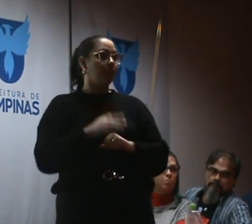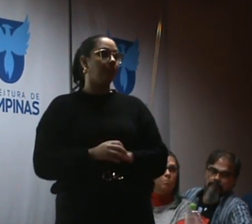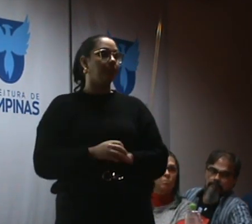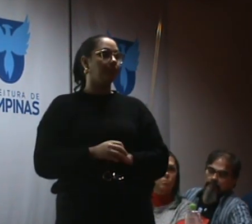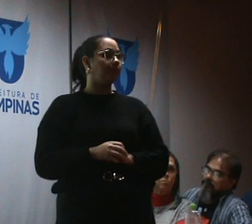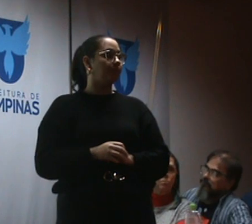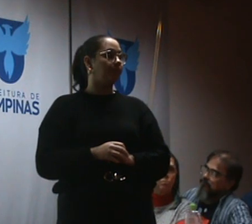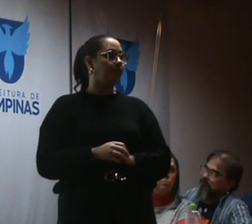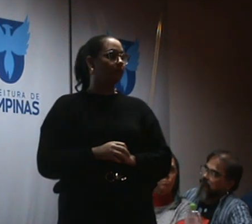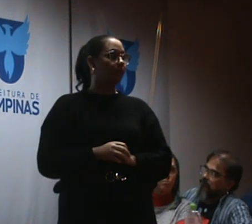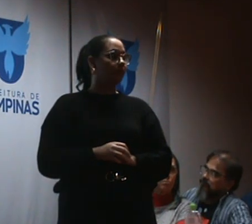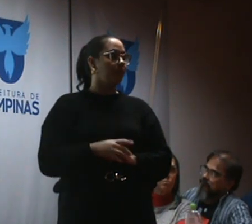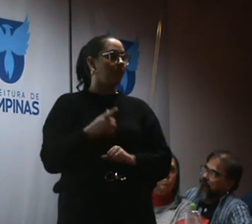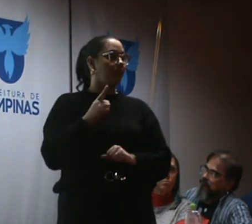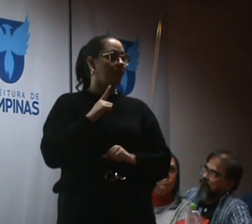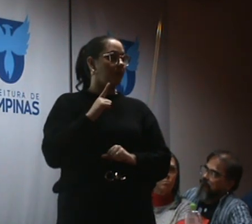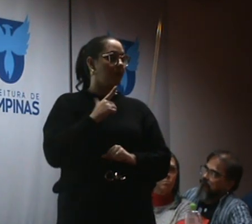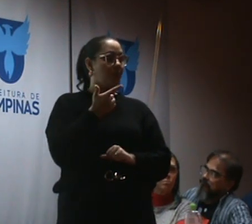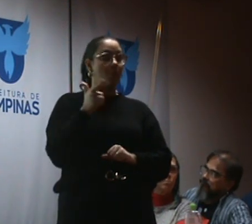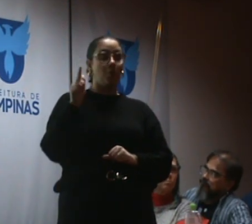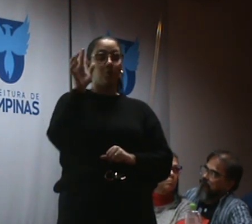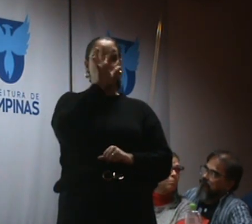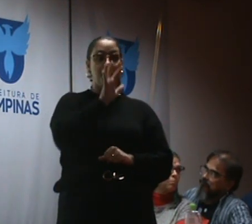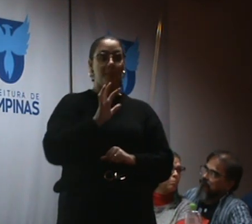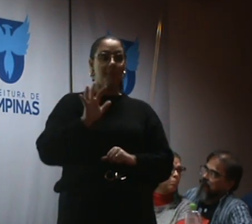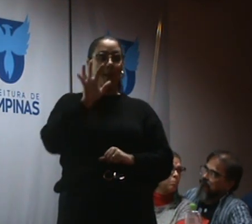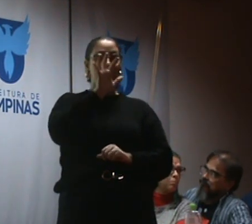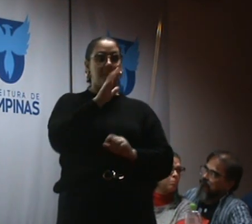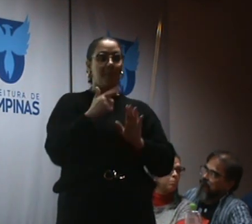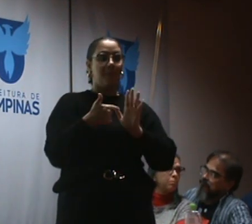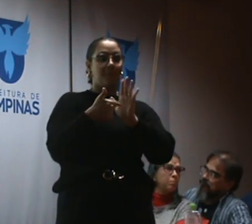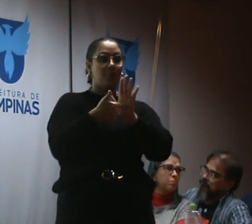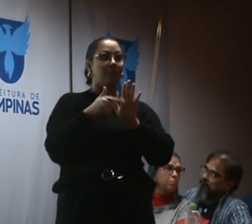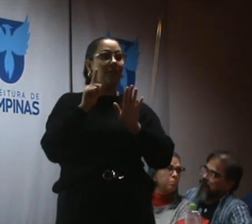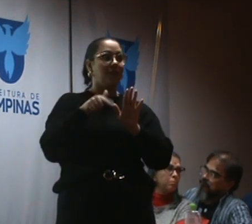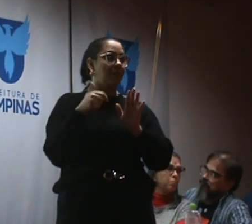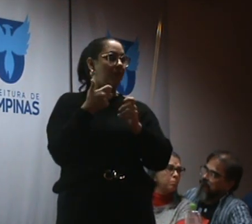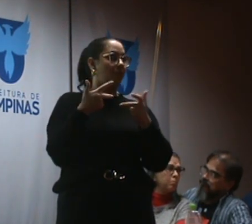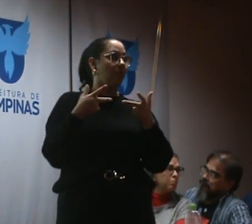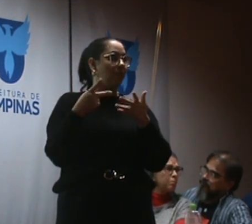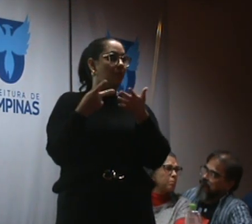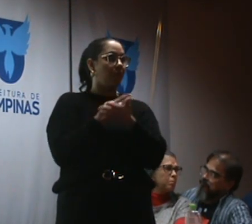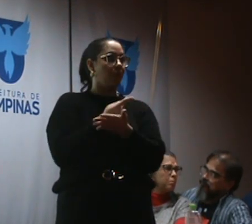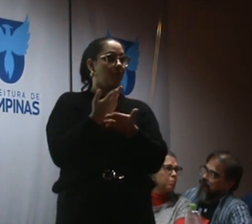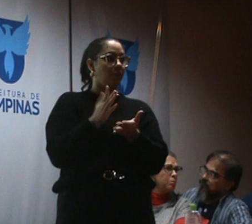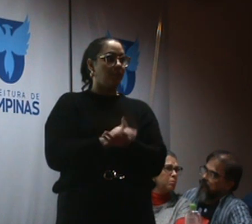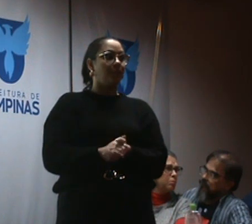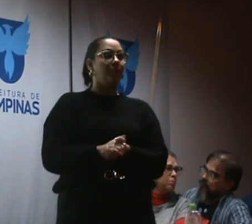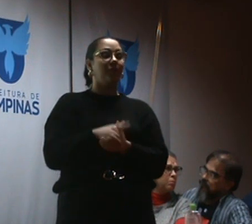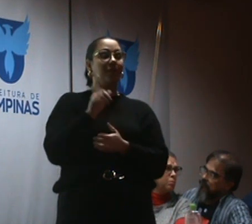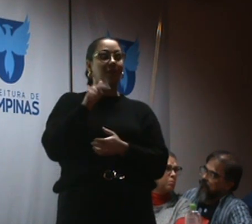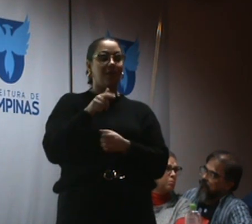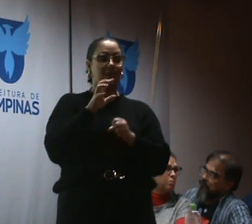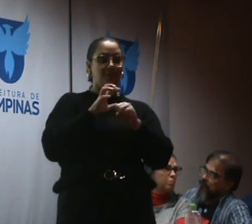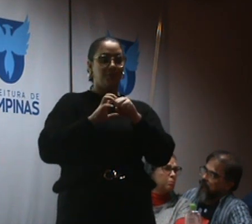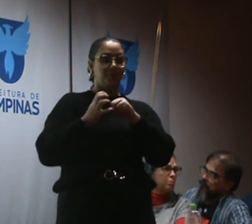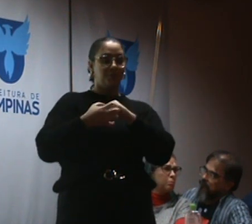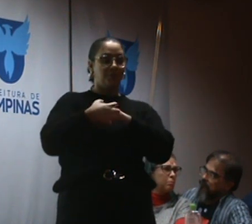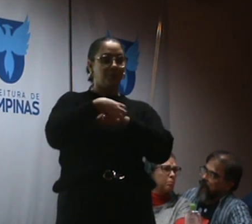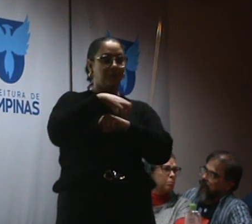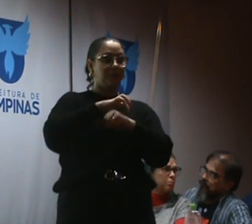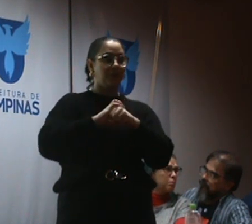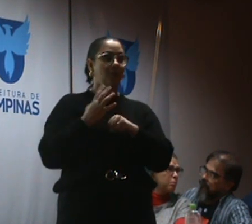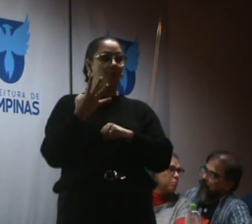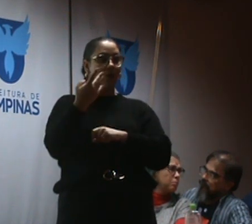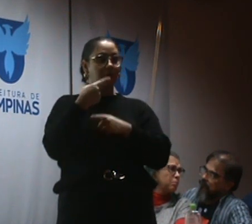Aqui, esse outro mapa que eu mostrei, ele é dos casos de Chico nas últimas 4